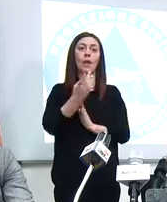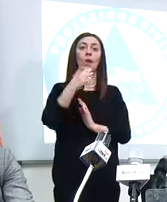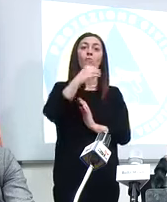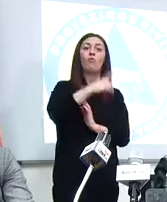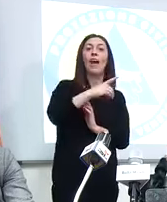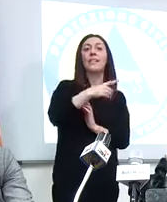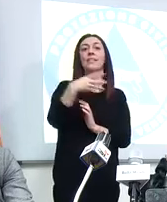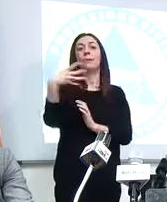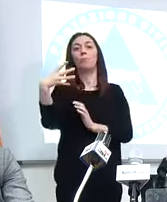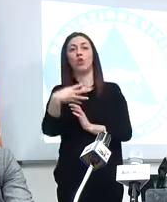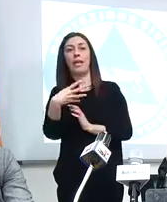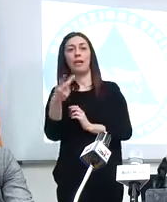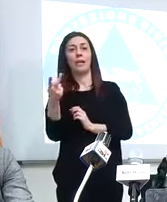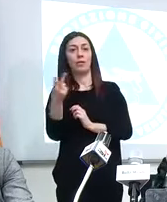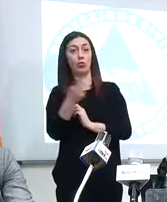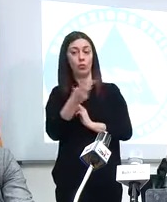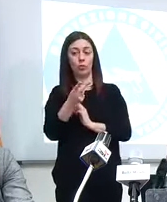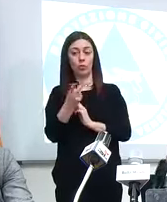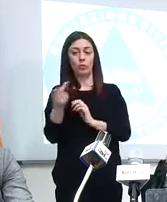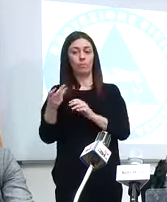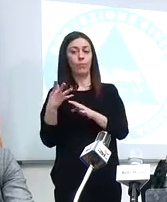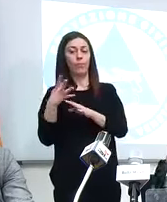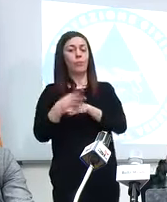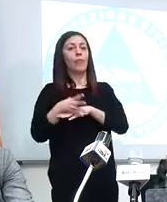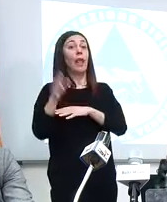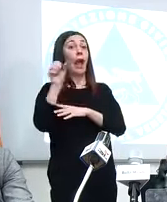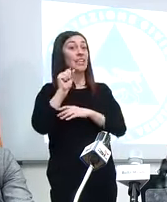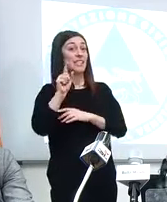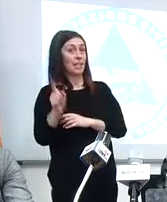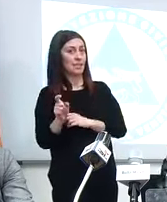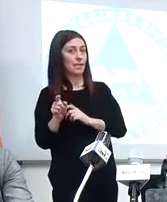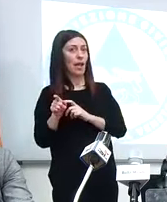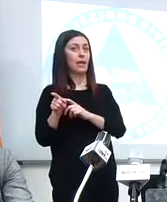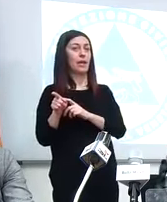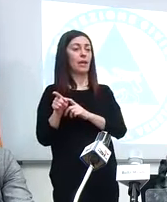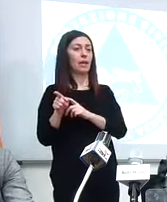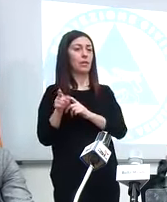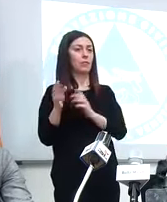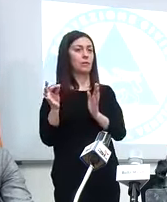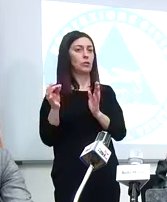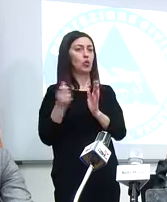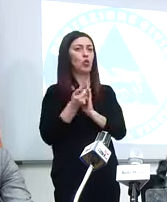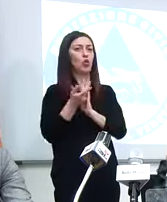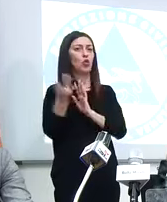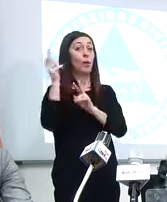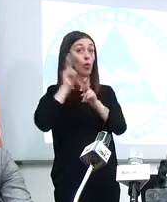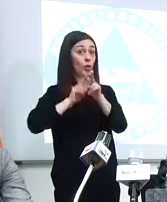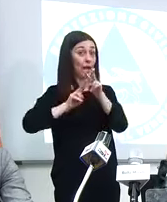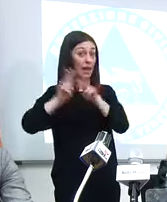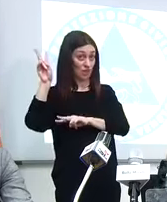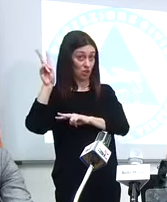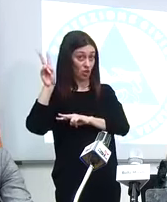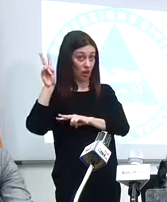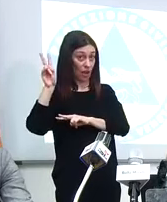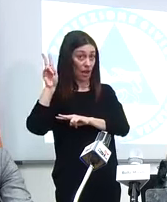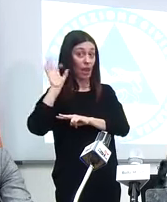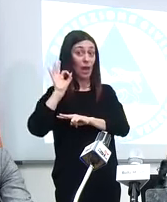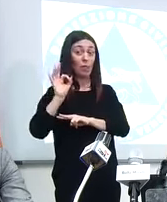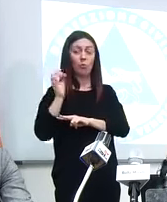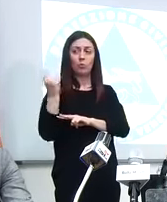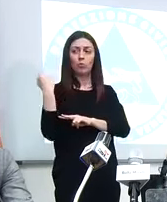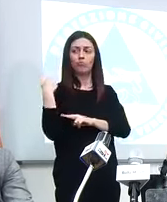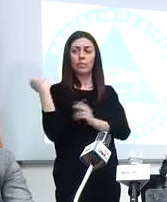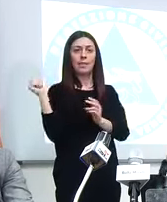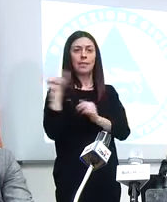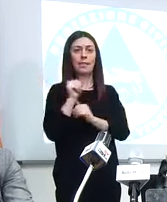Pfizer e Moderna. Il dato di AstraZeneca che noi avevamo nazionale, che è uscito dall'incontro di sabato sera,